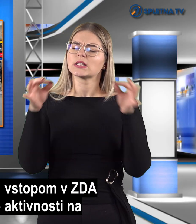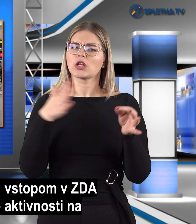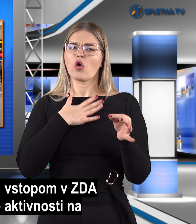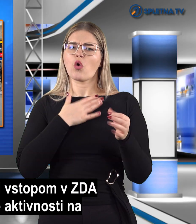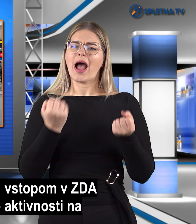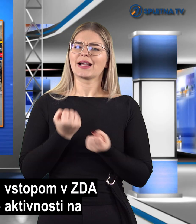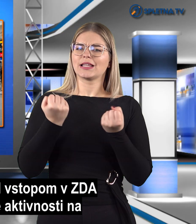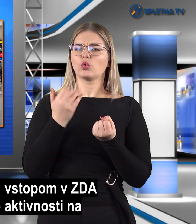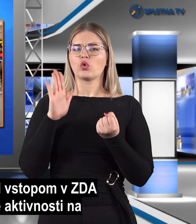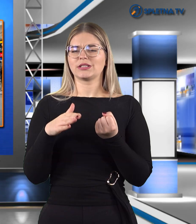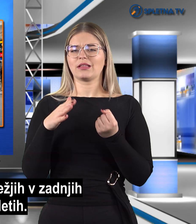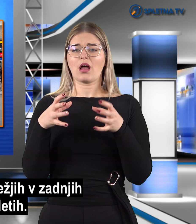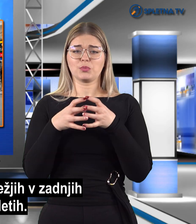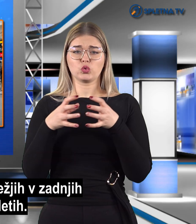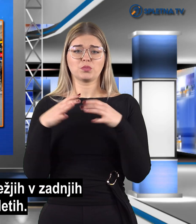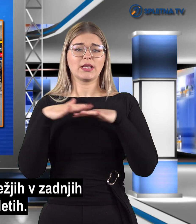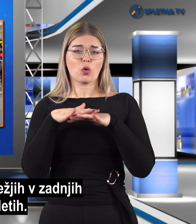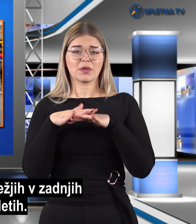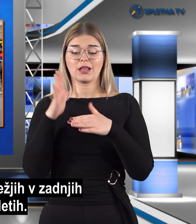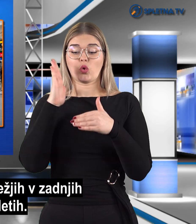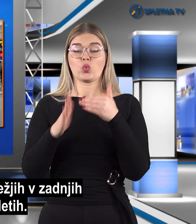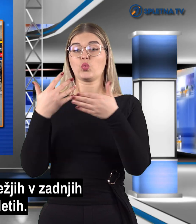na družbenih omrežjih v zadnjih 5 letih.